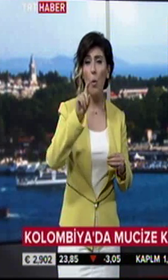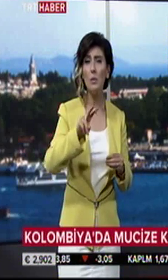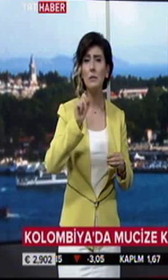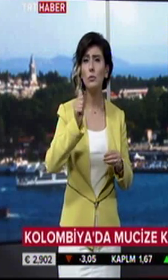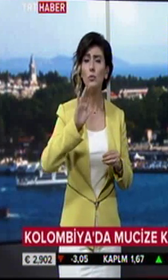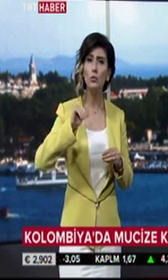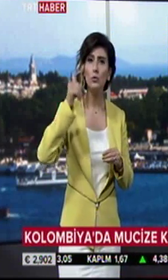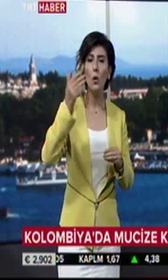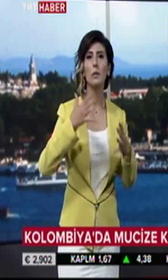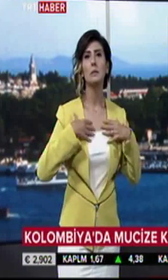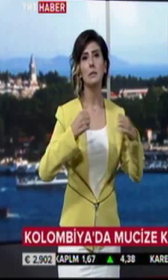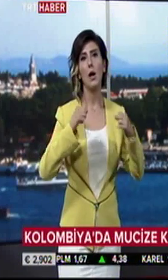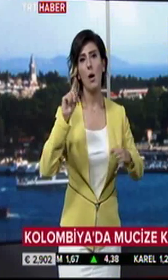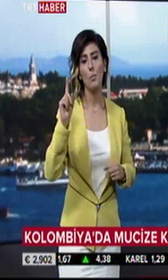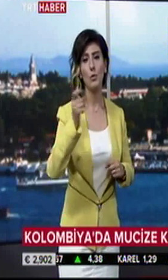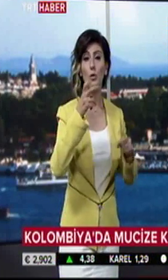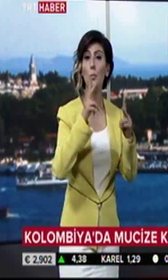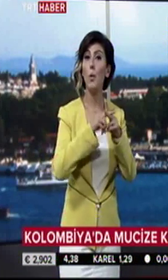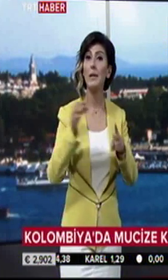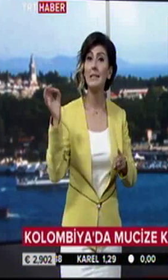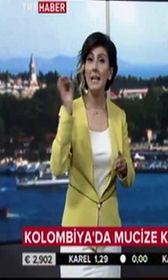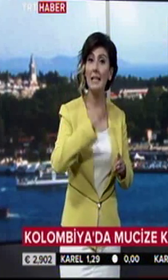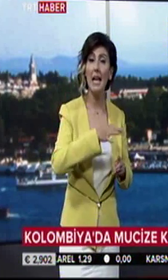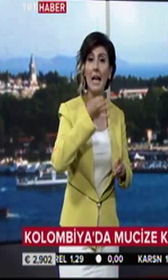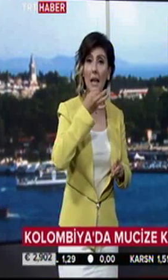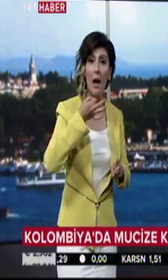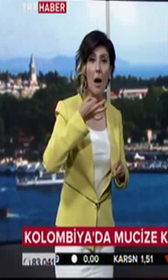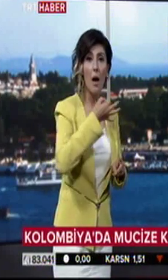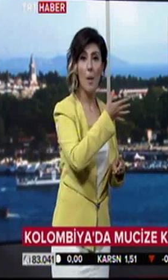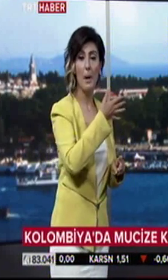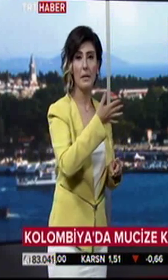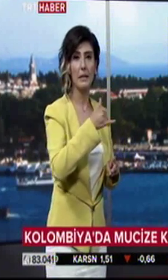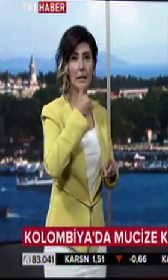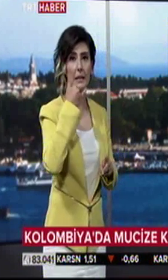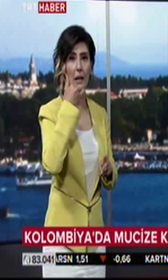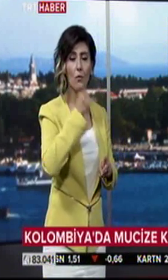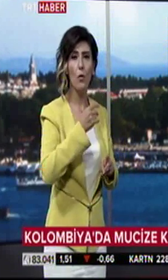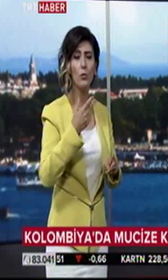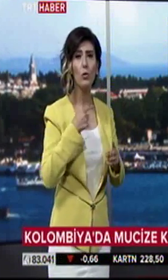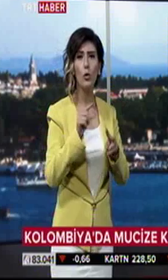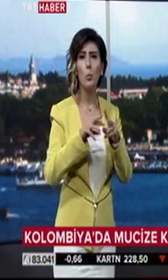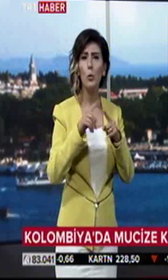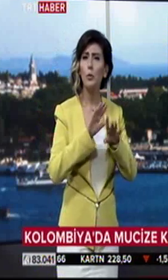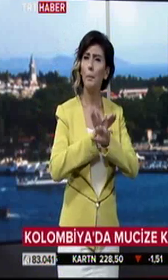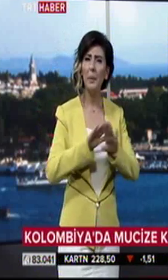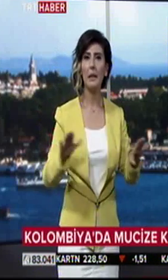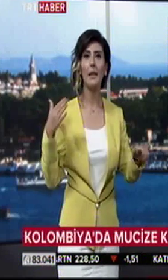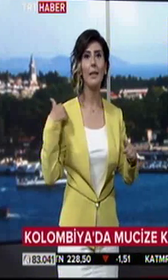sağ olarak bulundu. Polise gelen isimsiz bir ihbar telefonu kesilen umutları yeniden canlandırdı. Polis